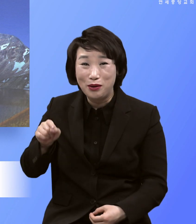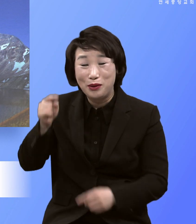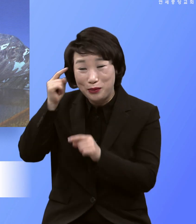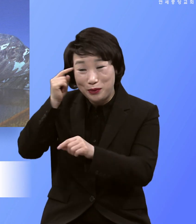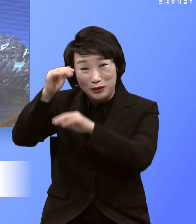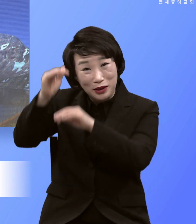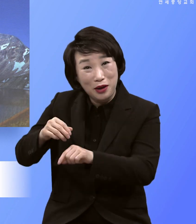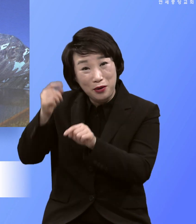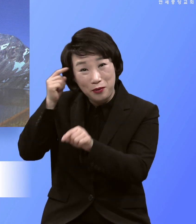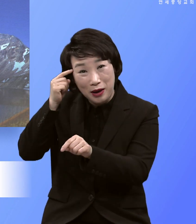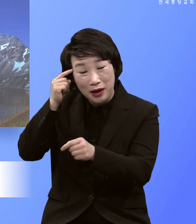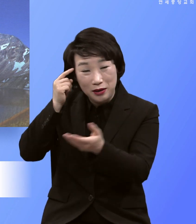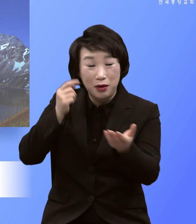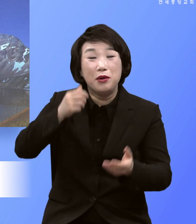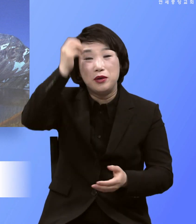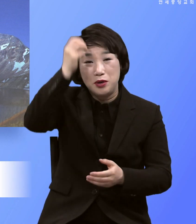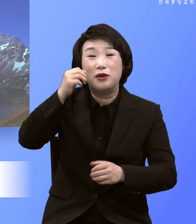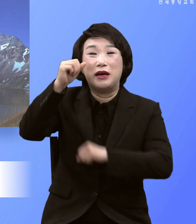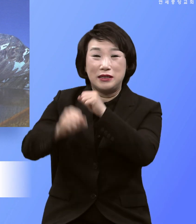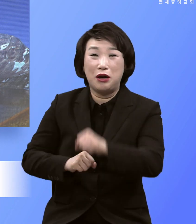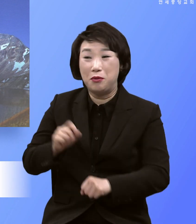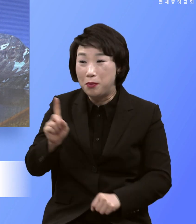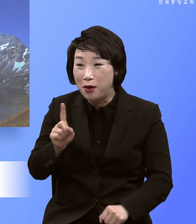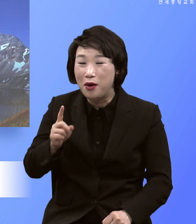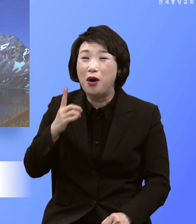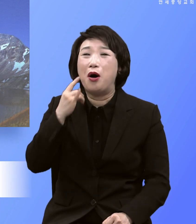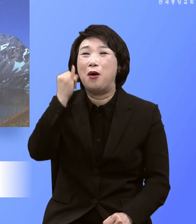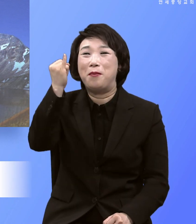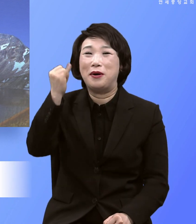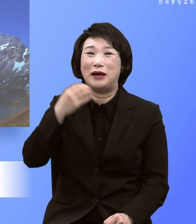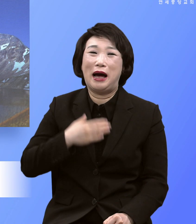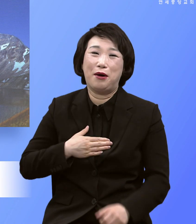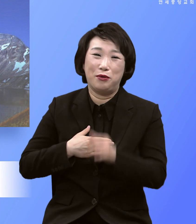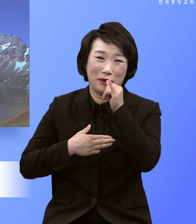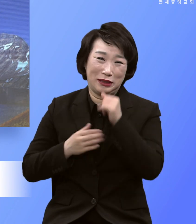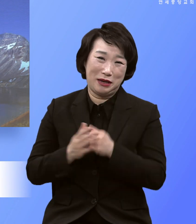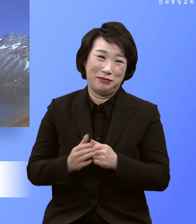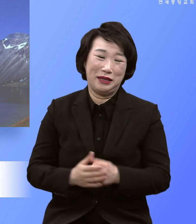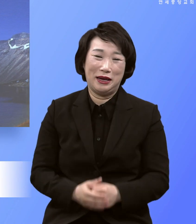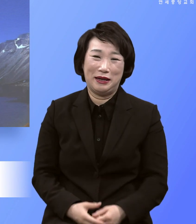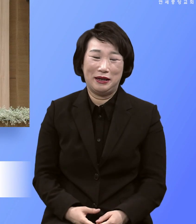뭐냐? 영적인 자유가 무엇인지를 알고 있기 때문에.